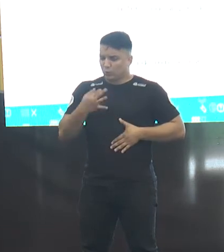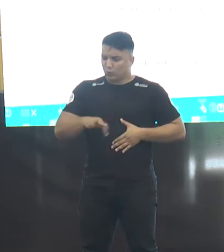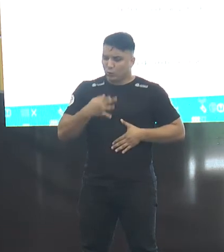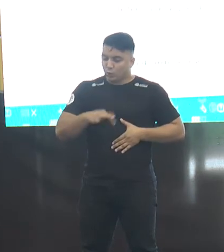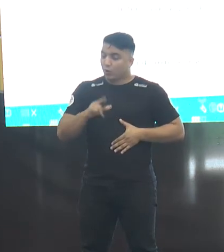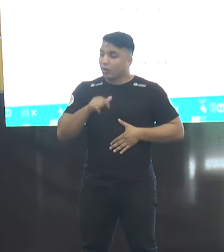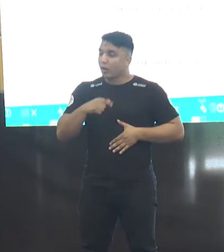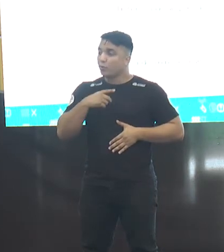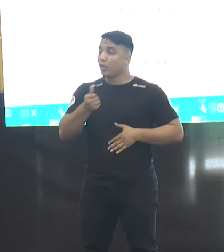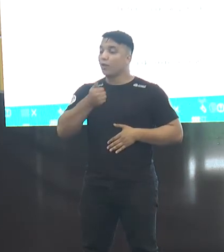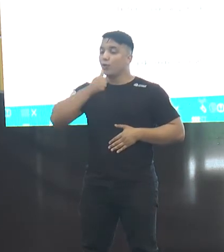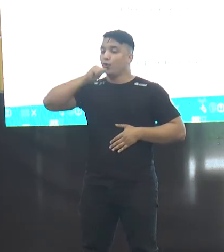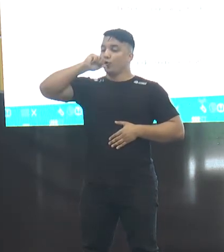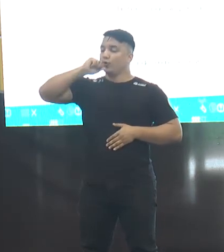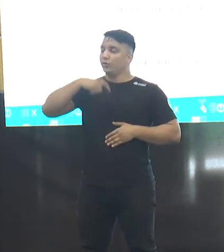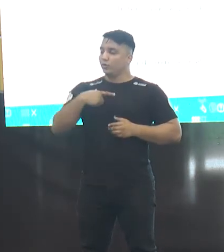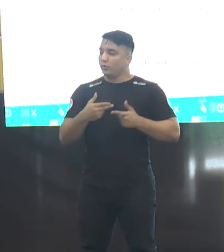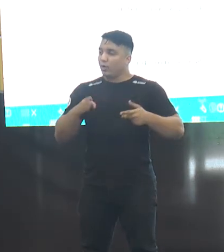estômago, a gente toma uma base.